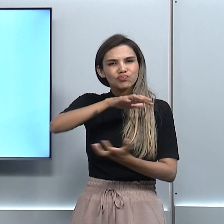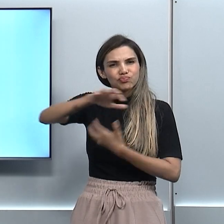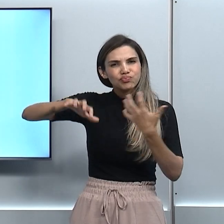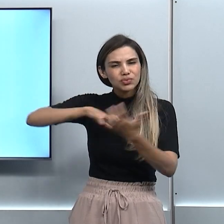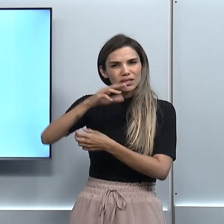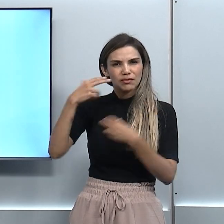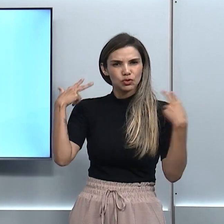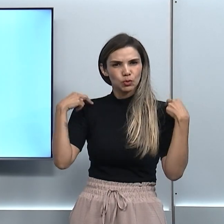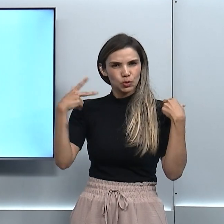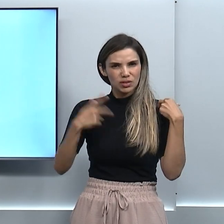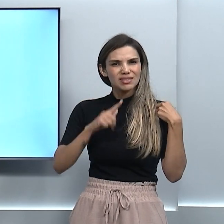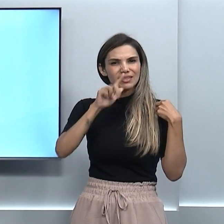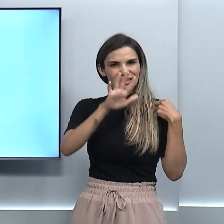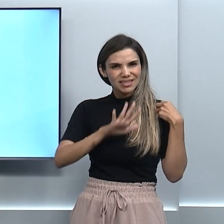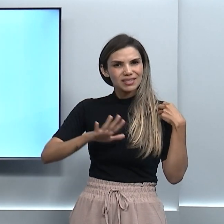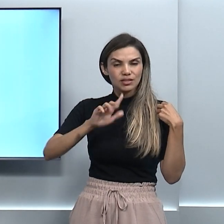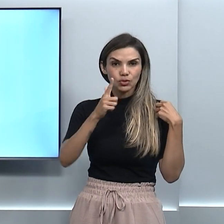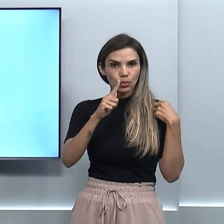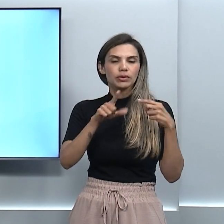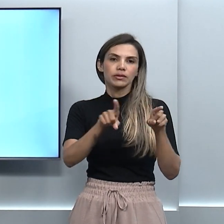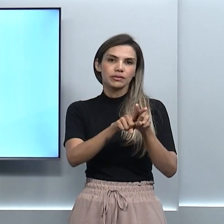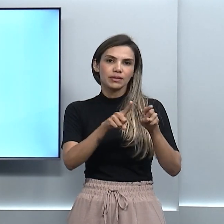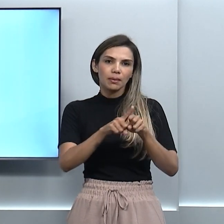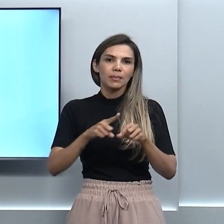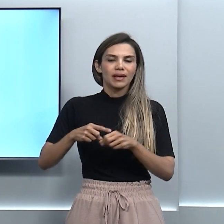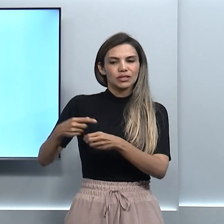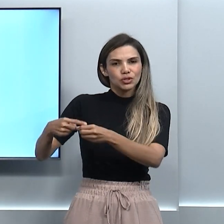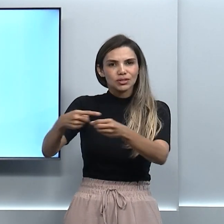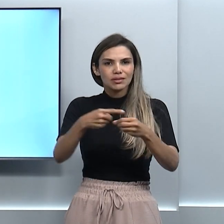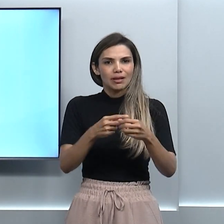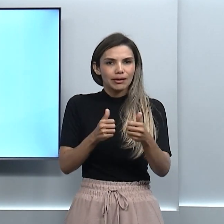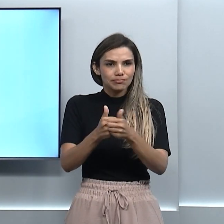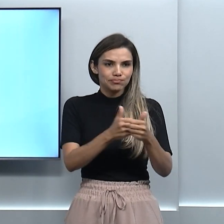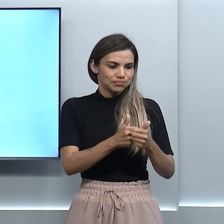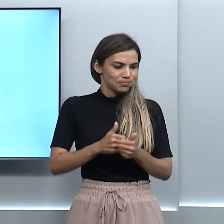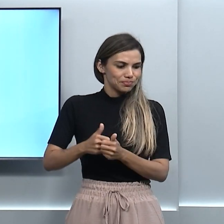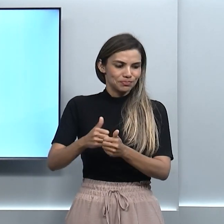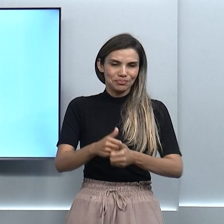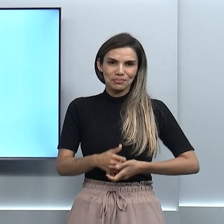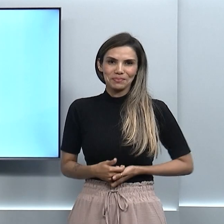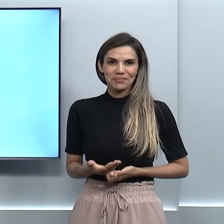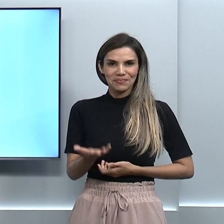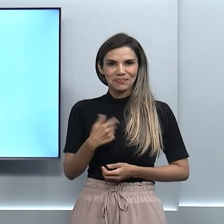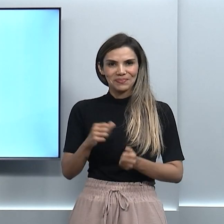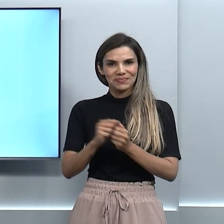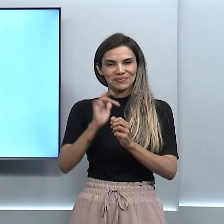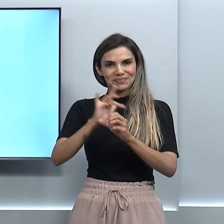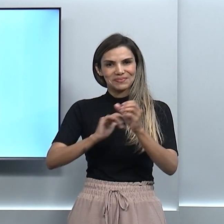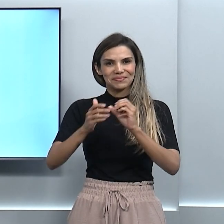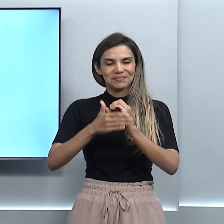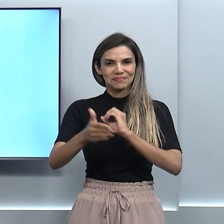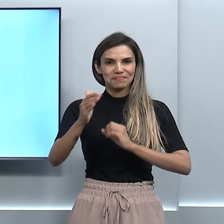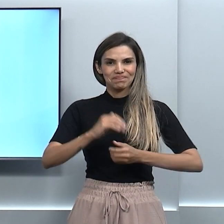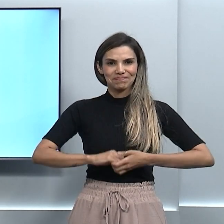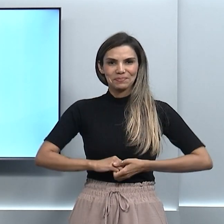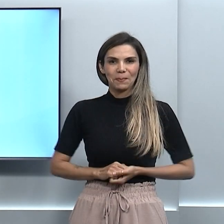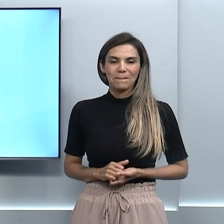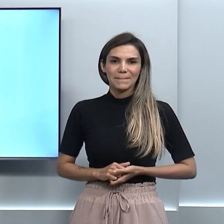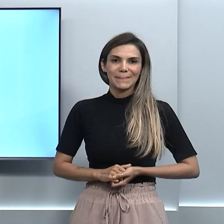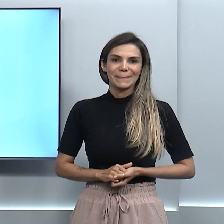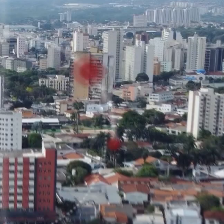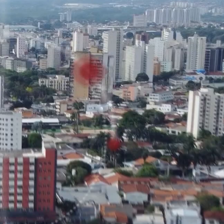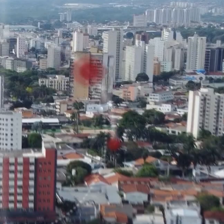público de Goiânia e região metropolitana. Fique com a gente, o Conexões já está no ar.